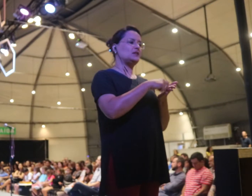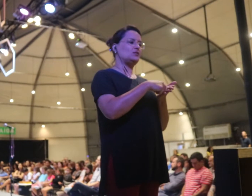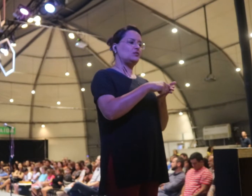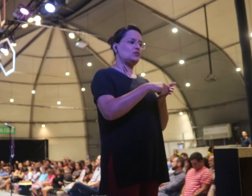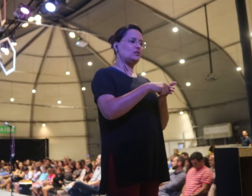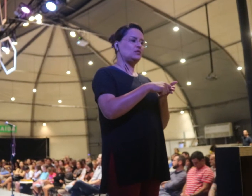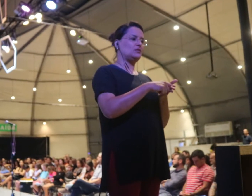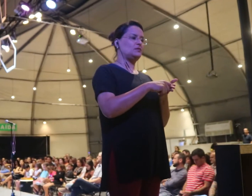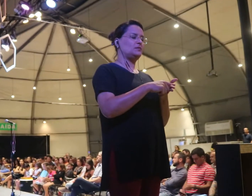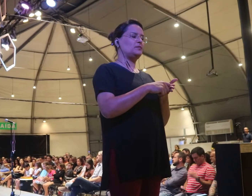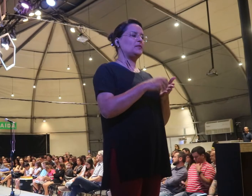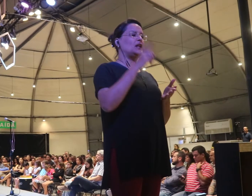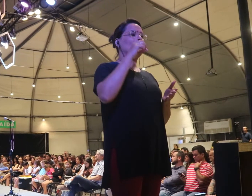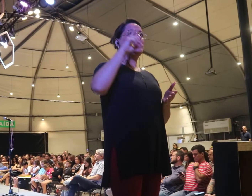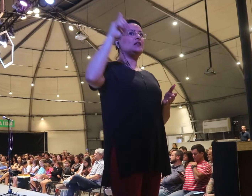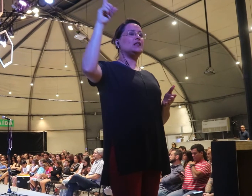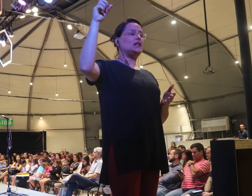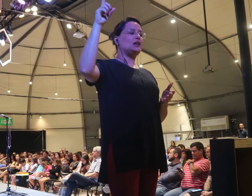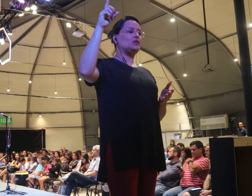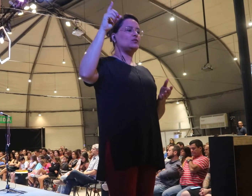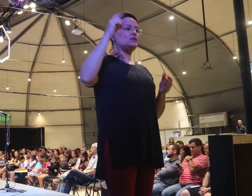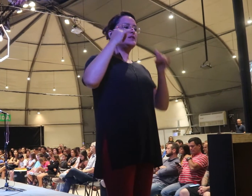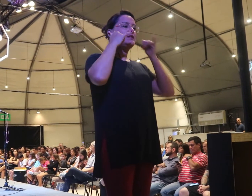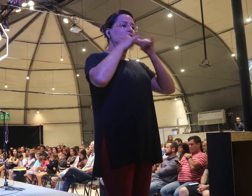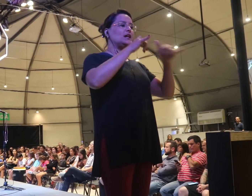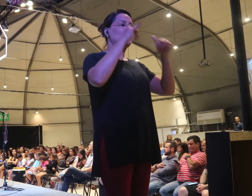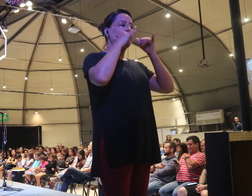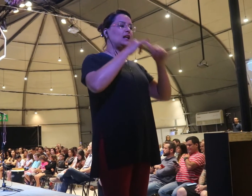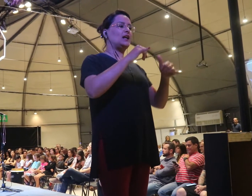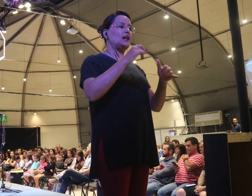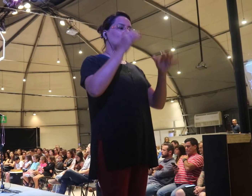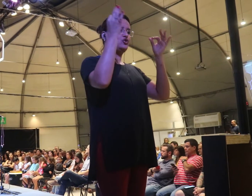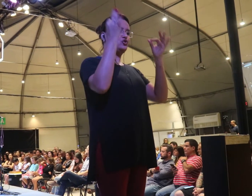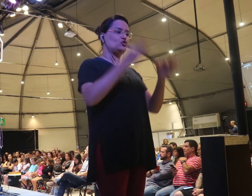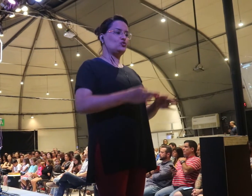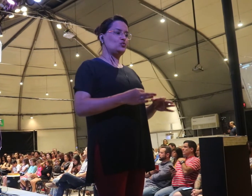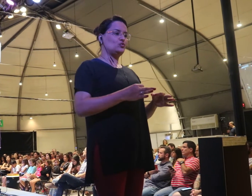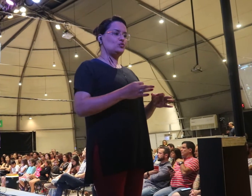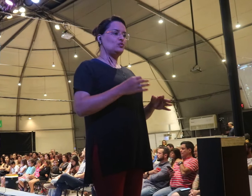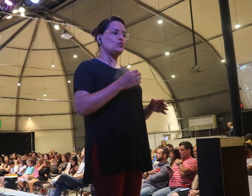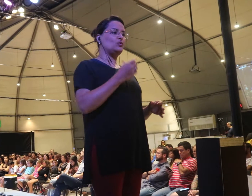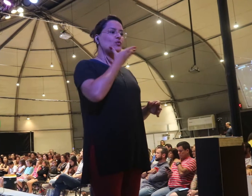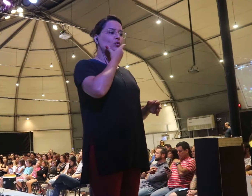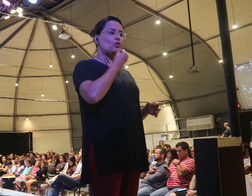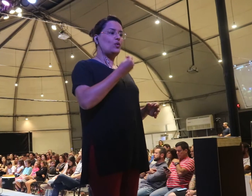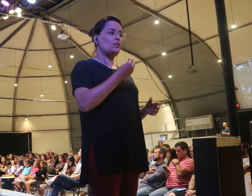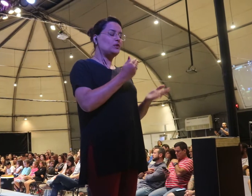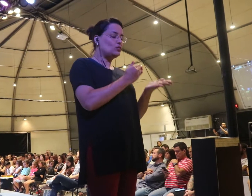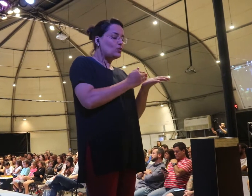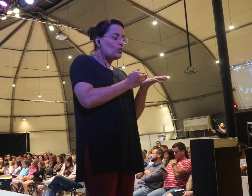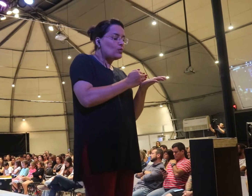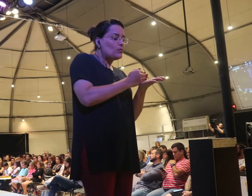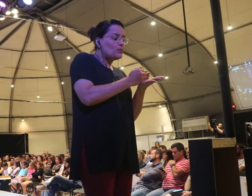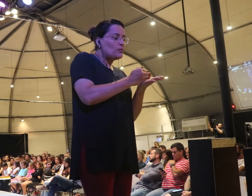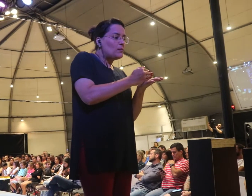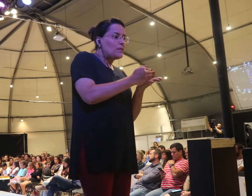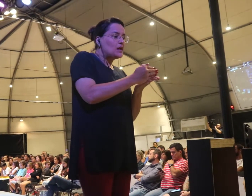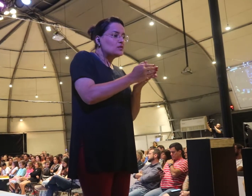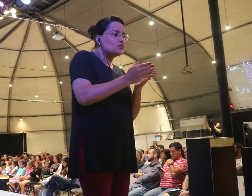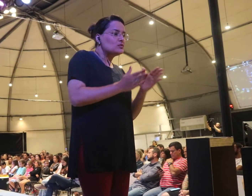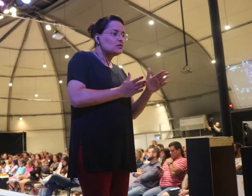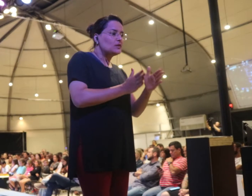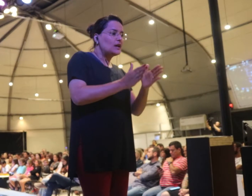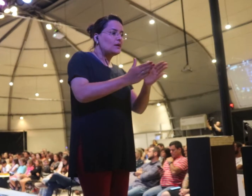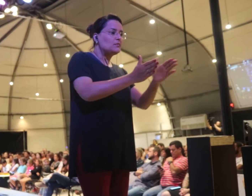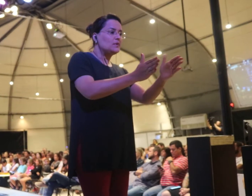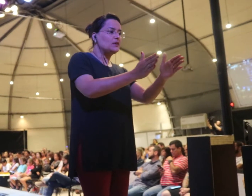seguinte: Deus declara justo o homem no início do percurso, não no fim. Se o declara justo no